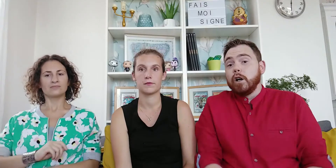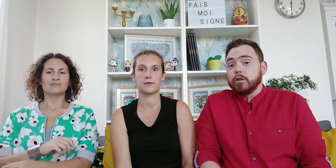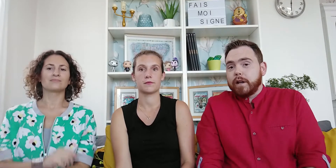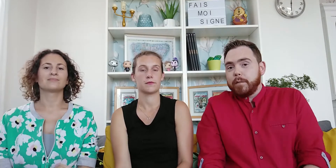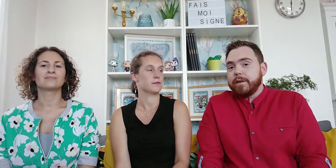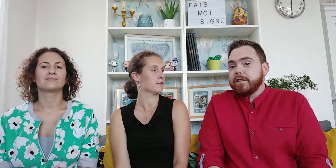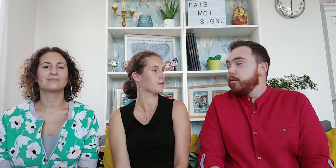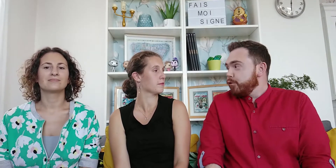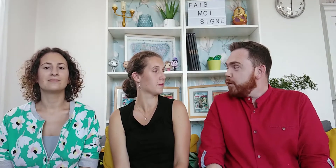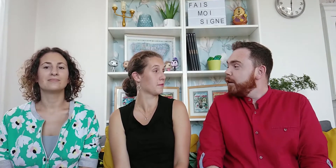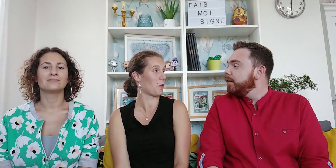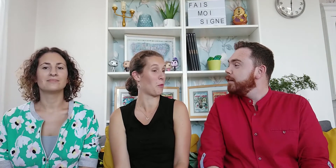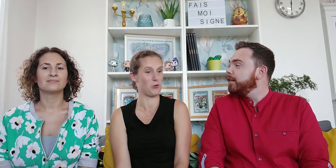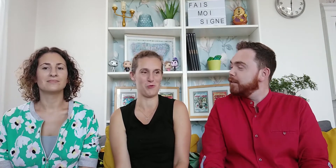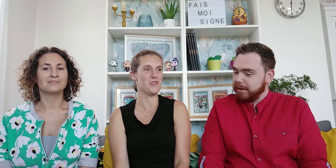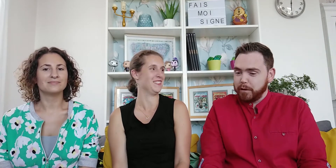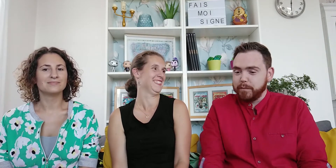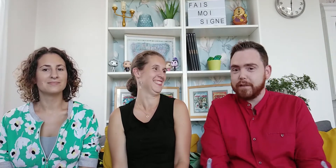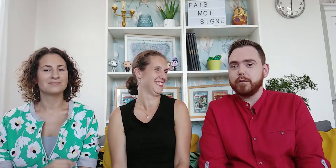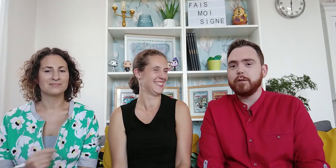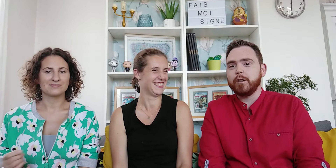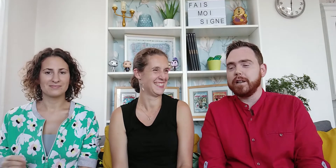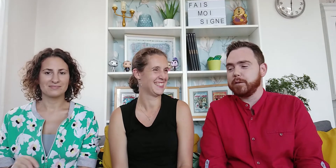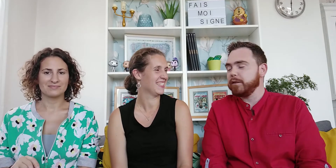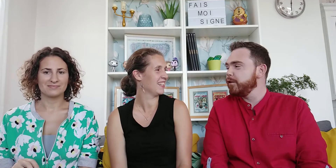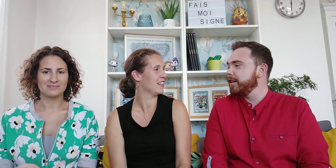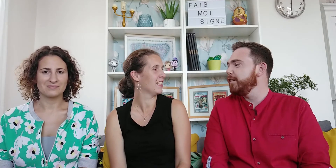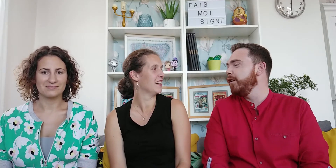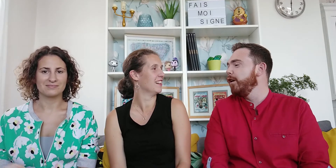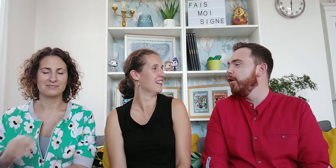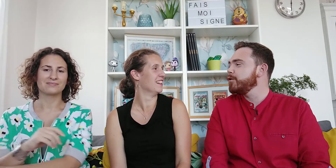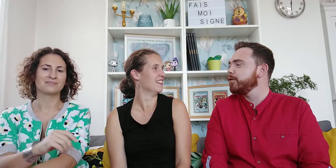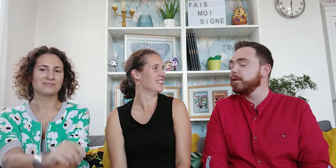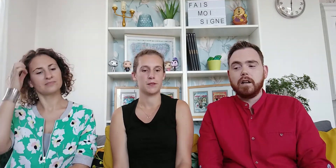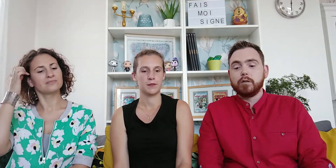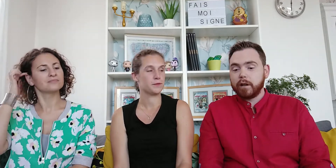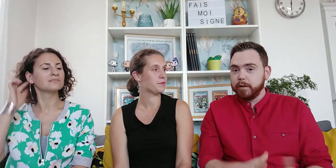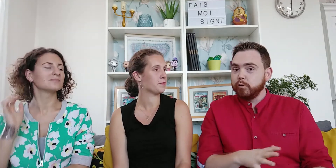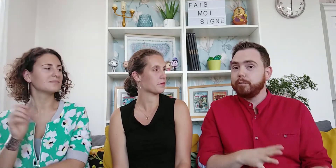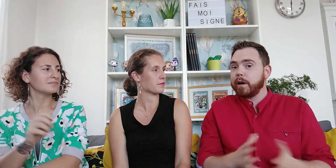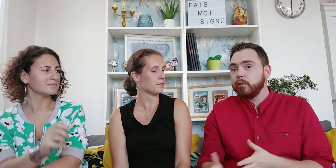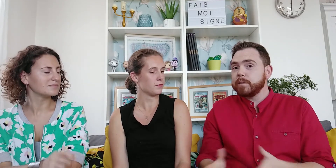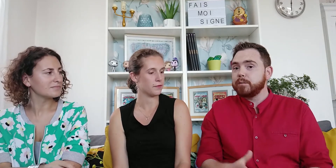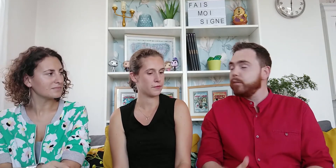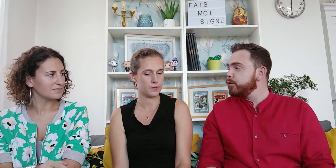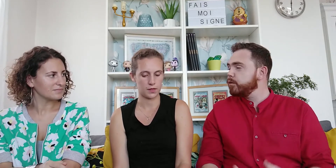Donc alors Maïwen, déjà bonjour. Bienvenue à toi sur notre chaîne aujourd'hui. Donc alors du coup, parle-nous un petit peu plus de